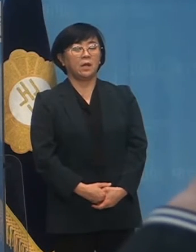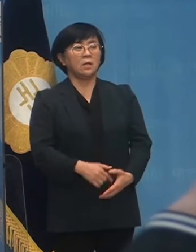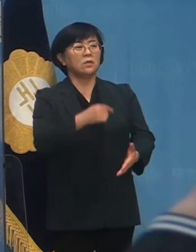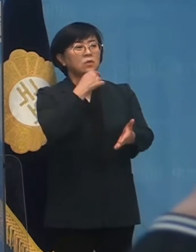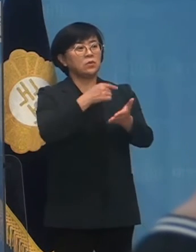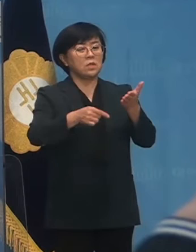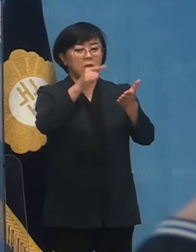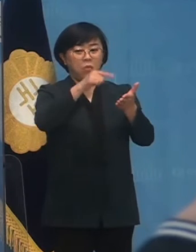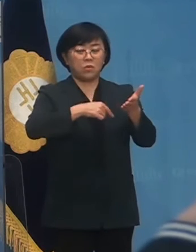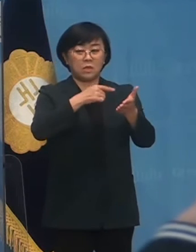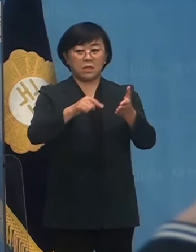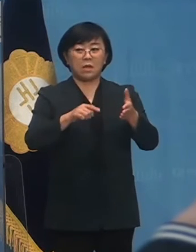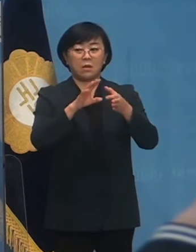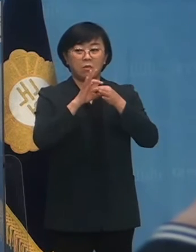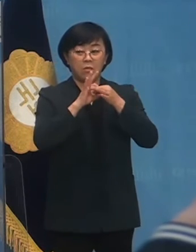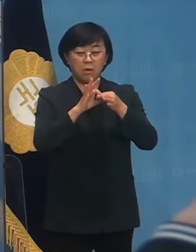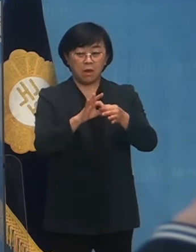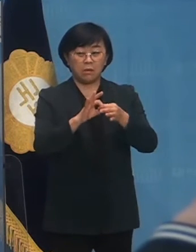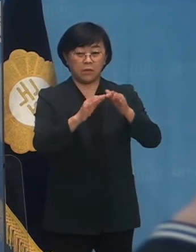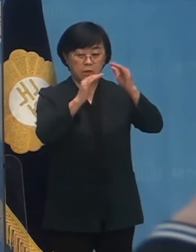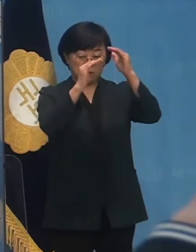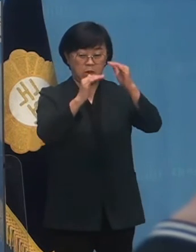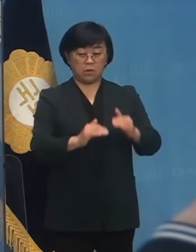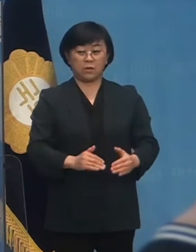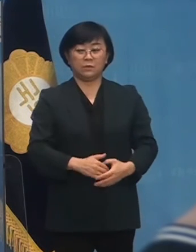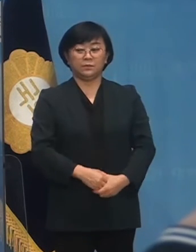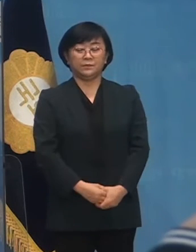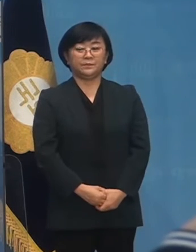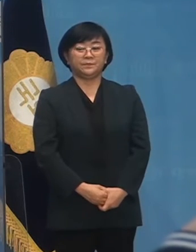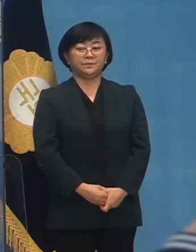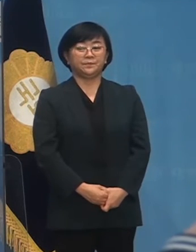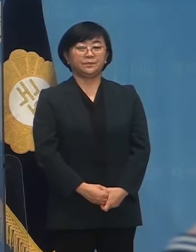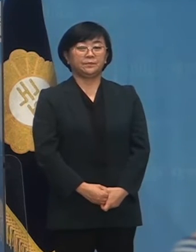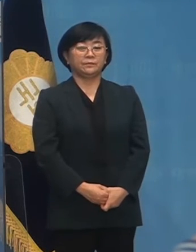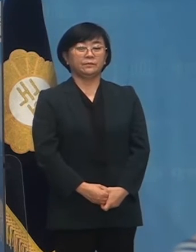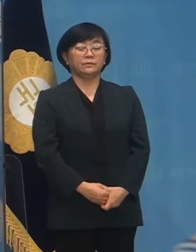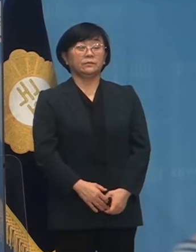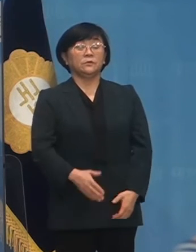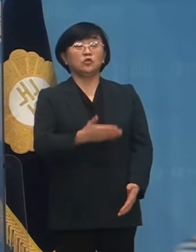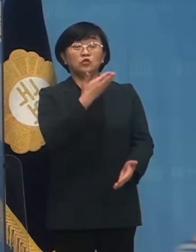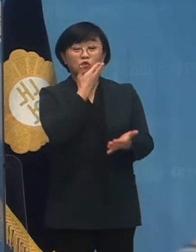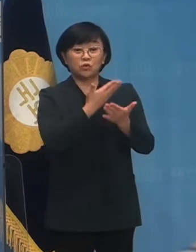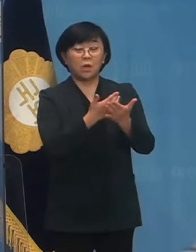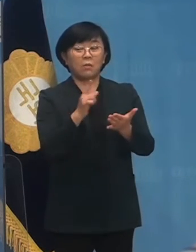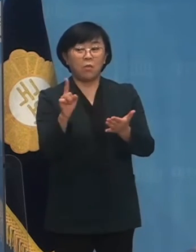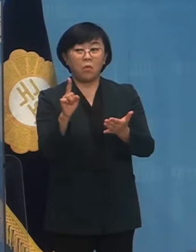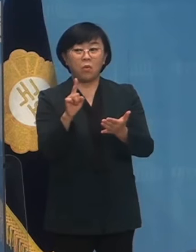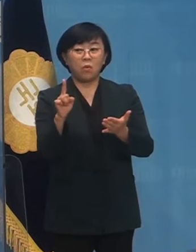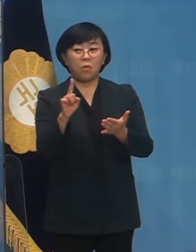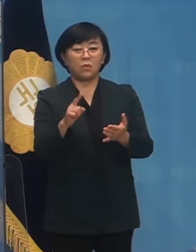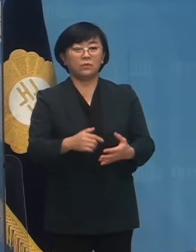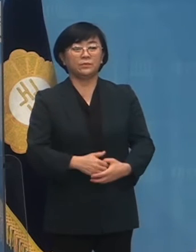손실 보상에 관련된 문제에서 무엇보다 중요했던 것은